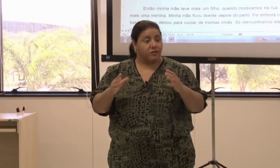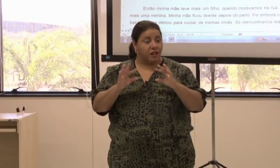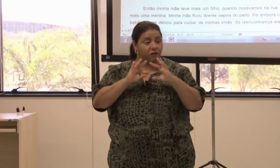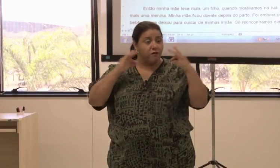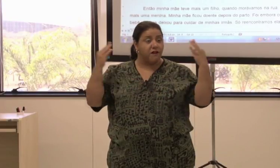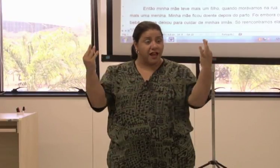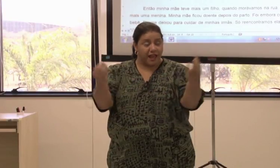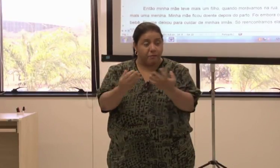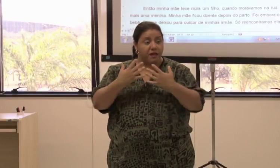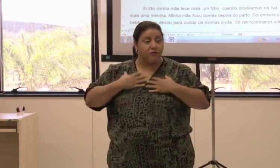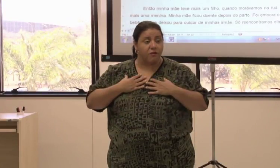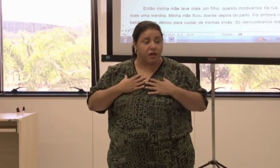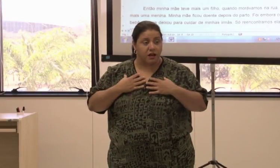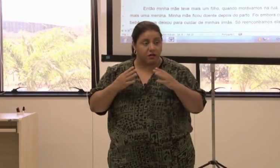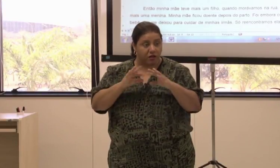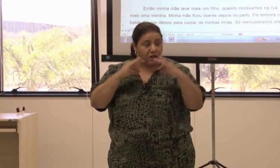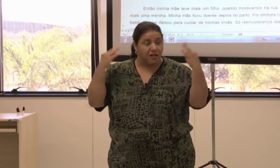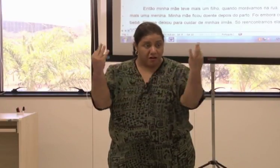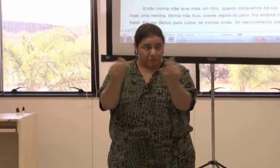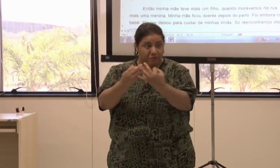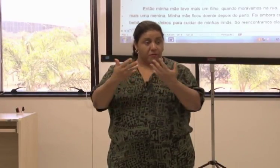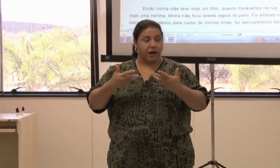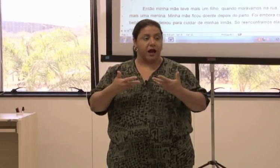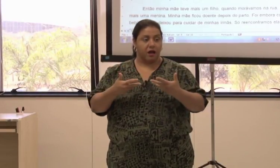Tem que vir e falar que é minha família. Para cá.